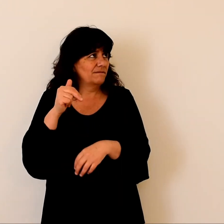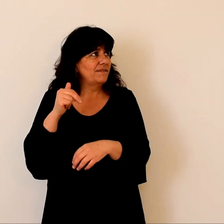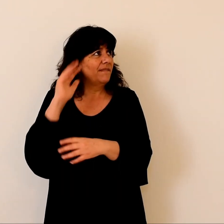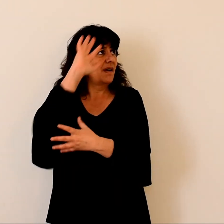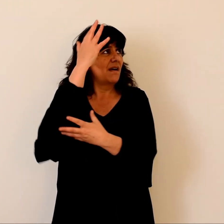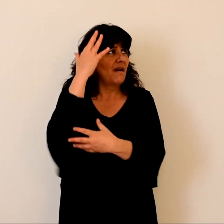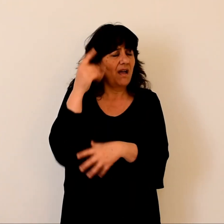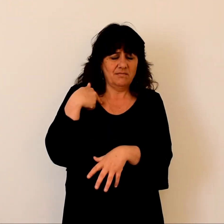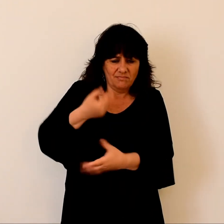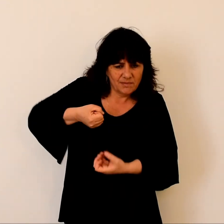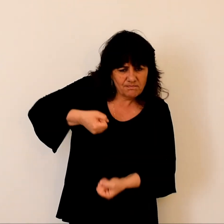y mettre du fumier.